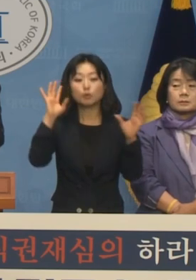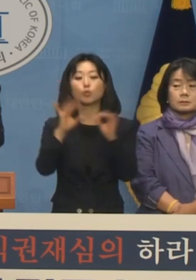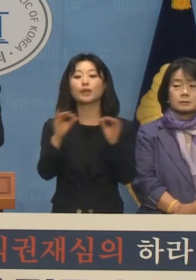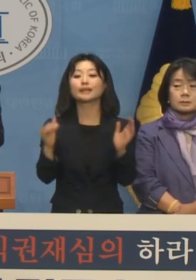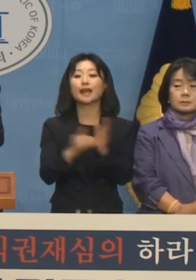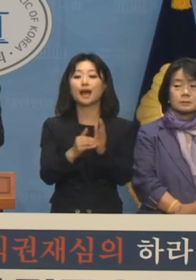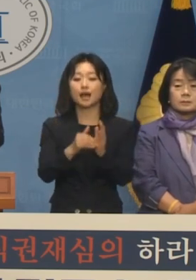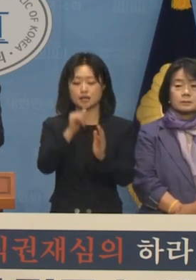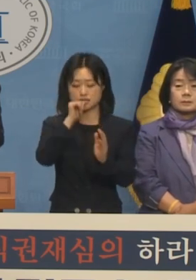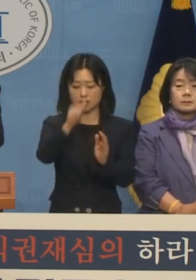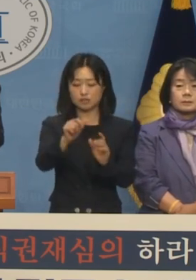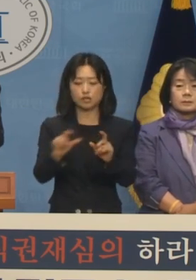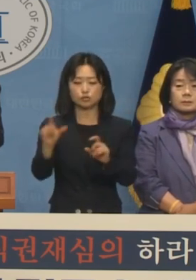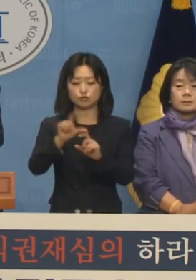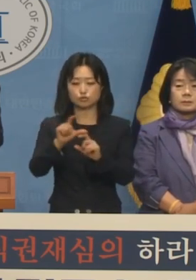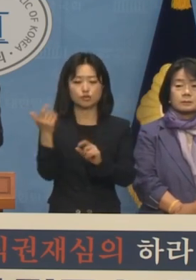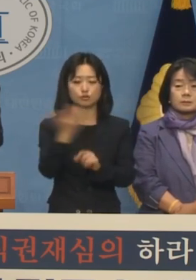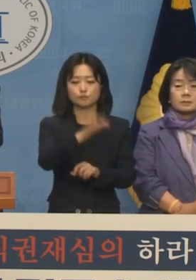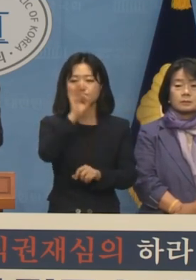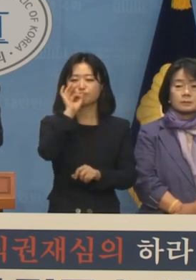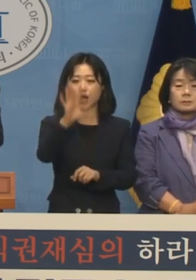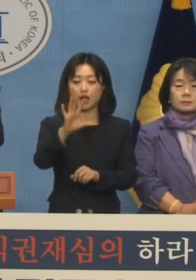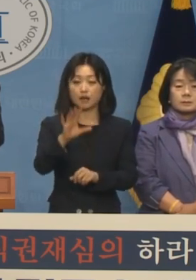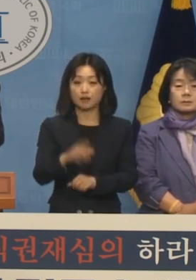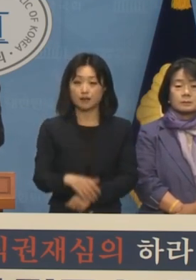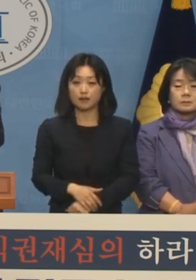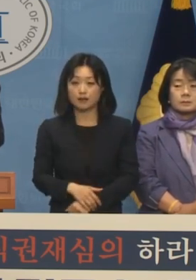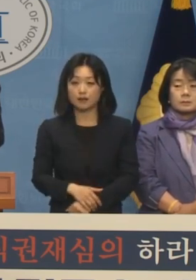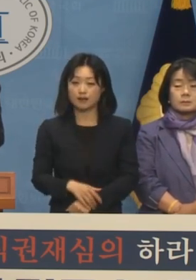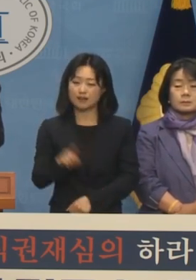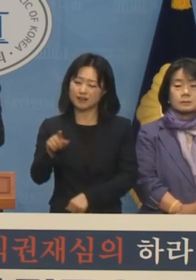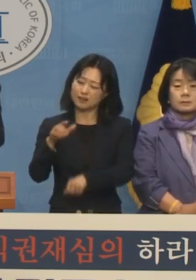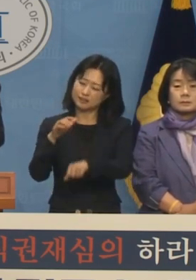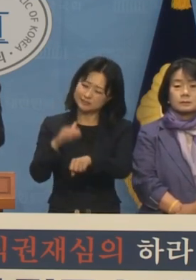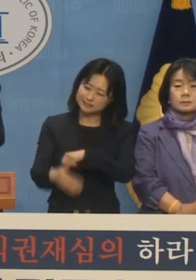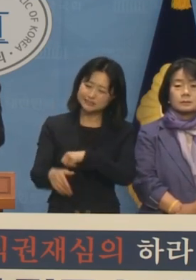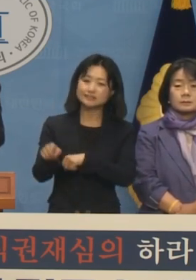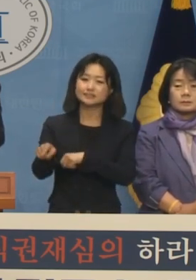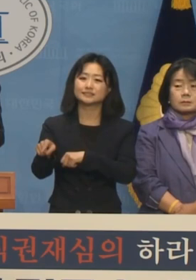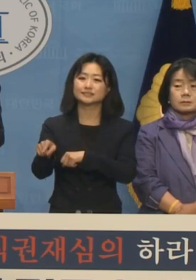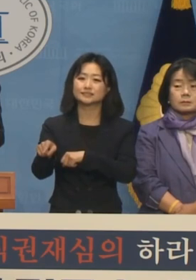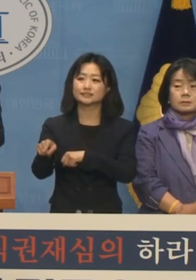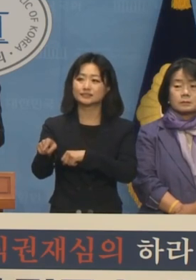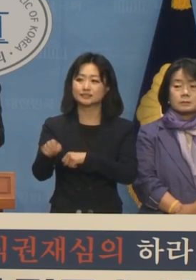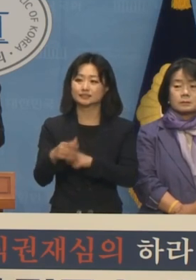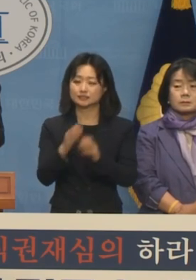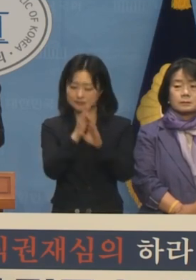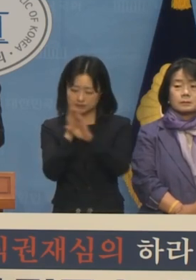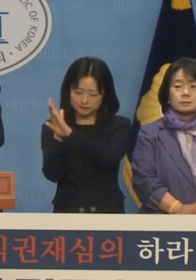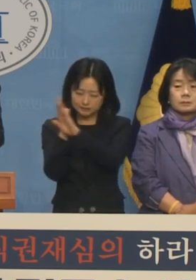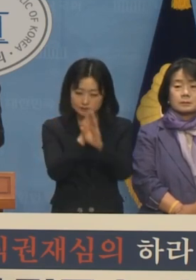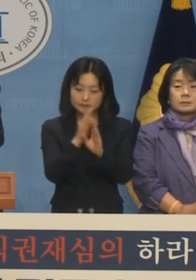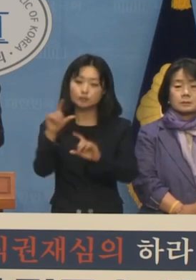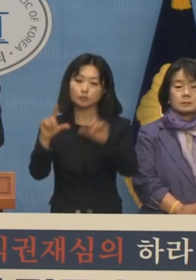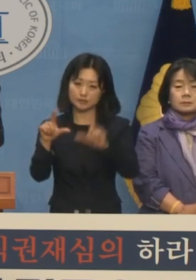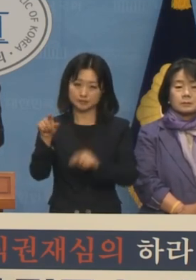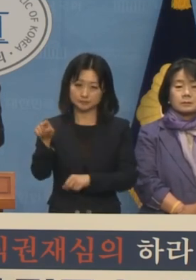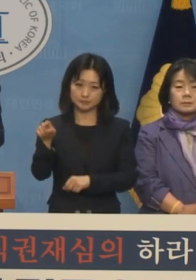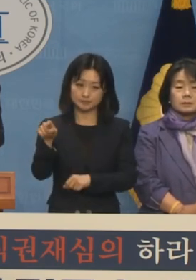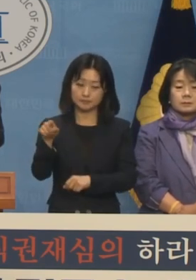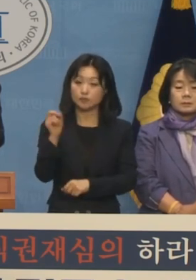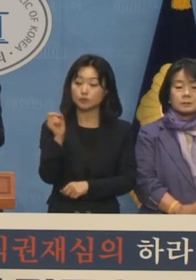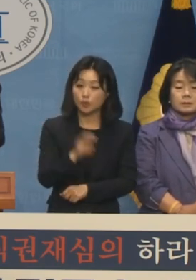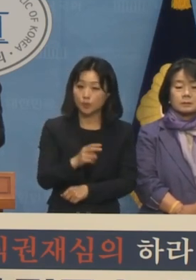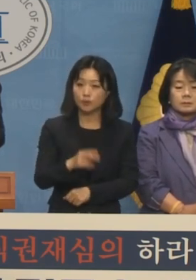동의했으니 절대로 추가 배상해서는 안 된다. 이런 식의 이중적 태도를 보이고 있고